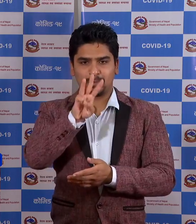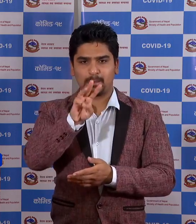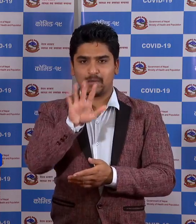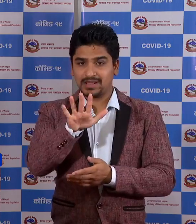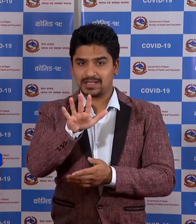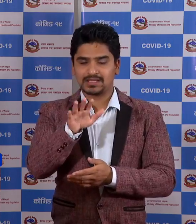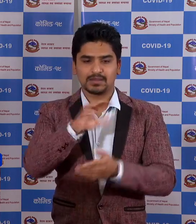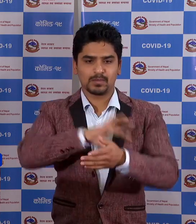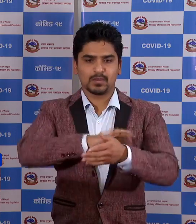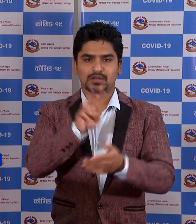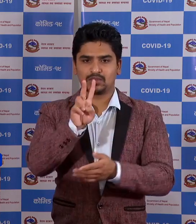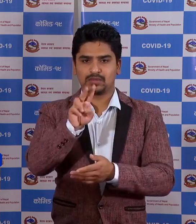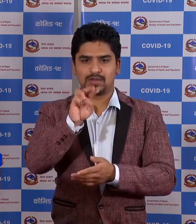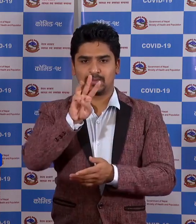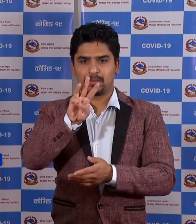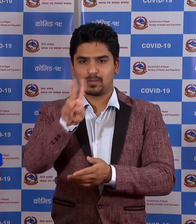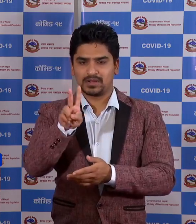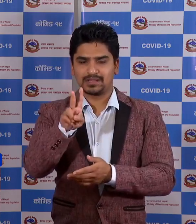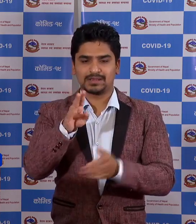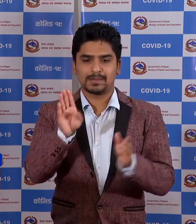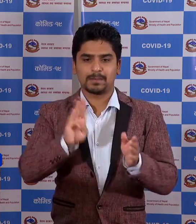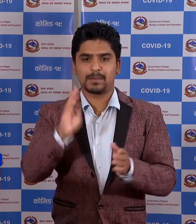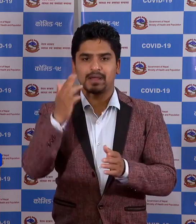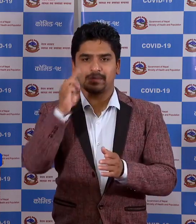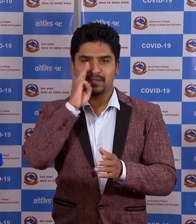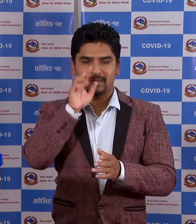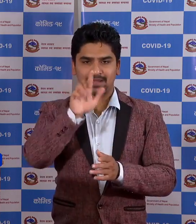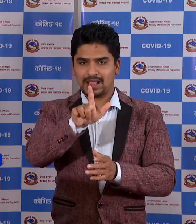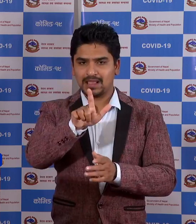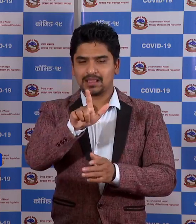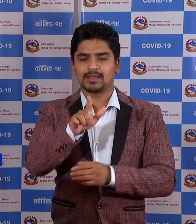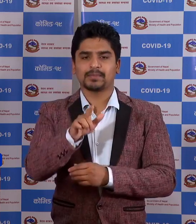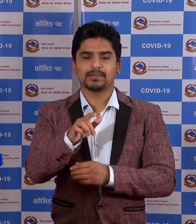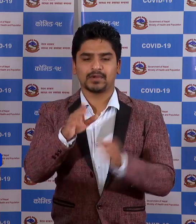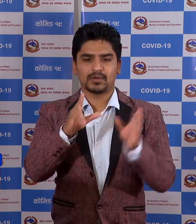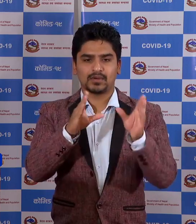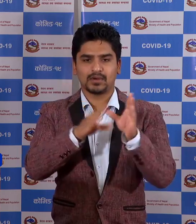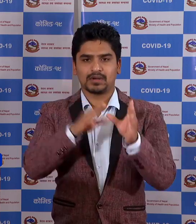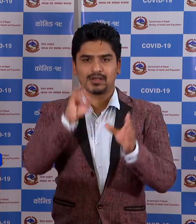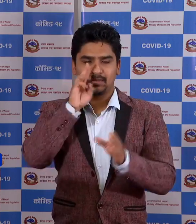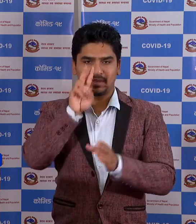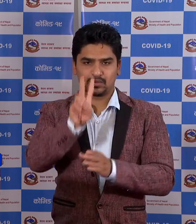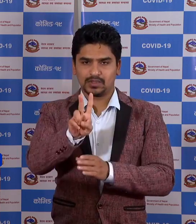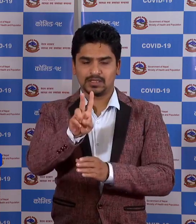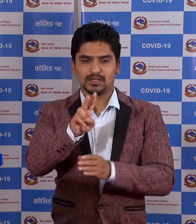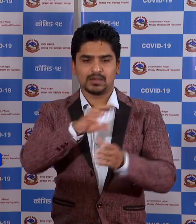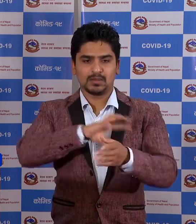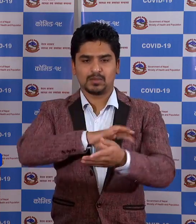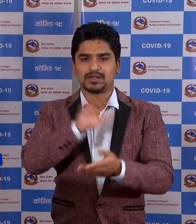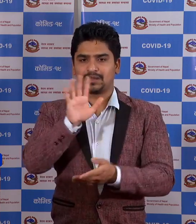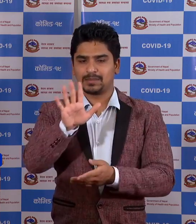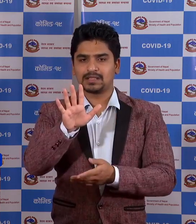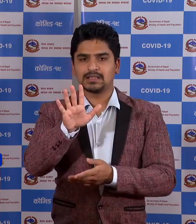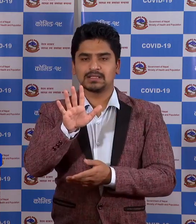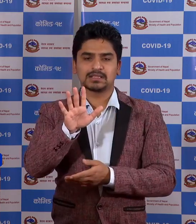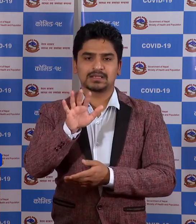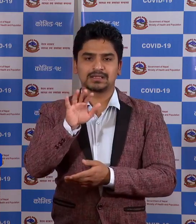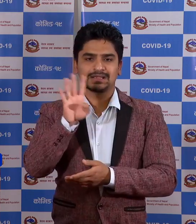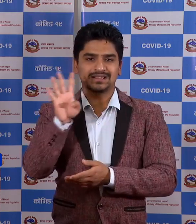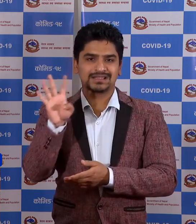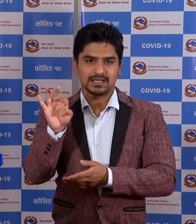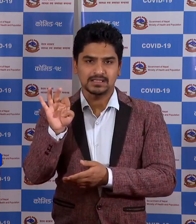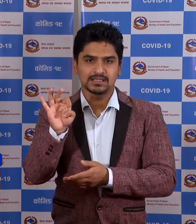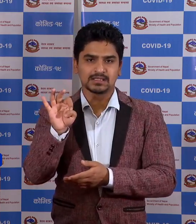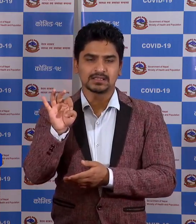35, प्रदेश नम्बर 2 32, बागमती प्रदेशमा 7, गण्डकी प्रदेशमा 2, प्रदेश नम्बर 5